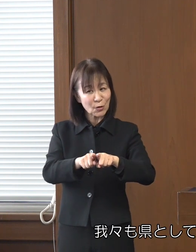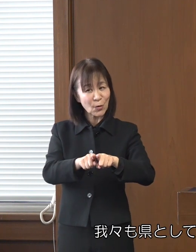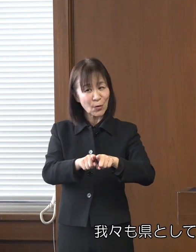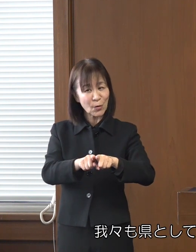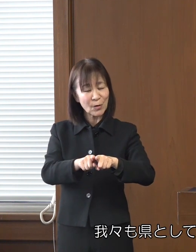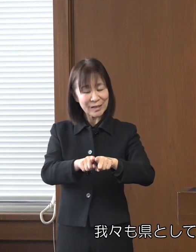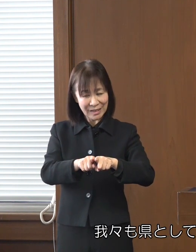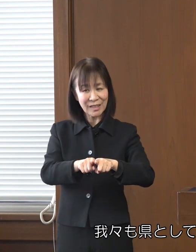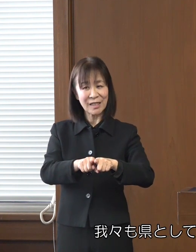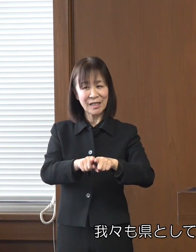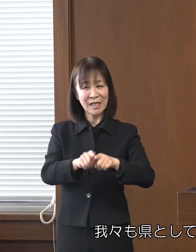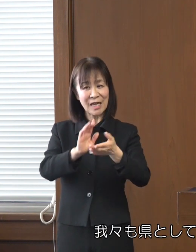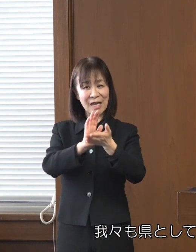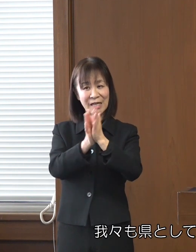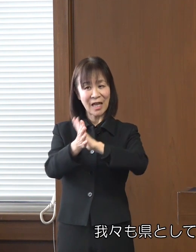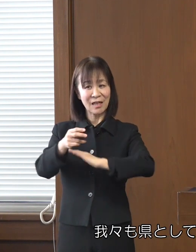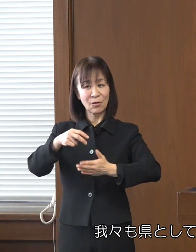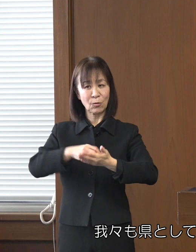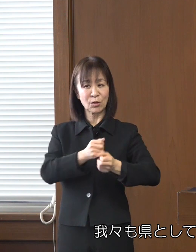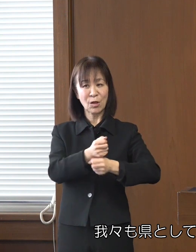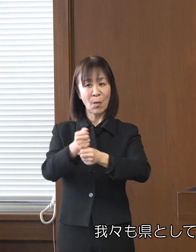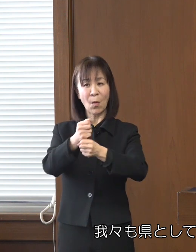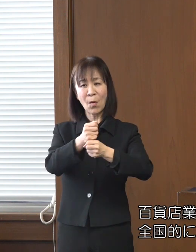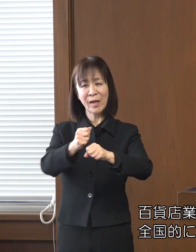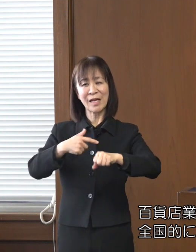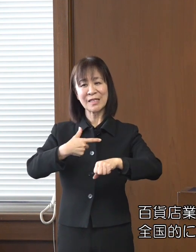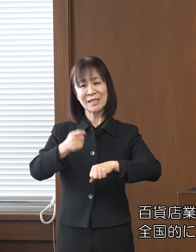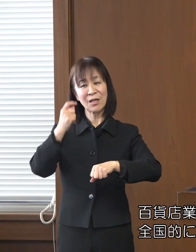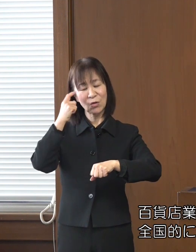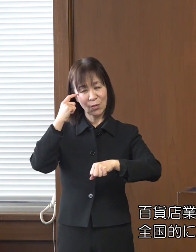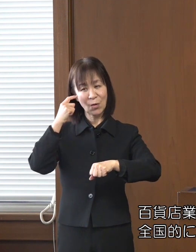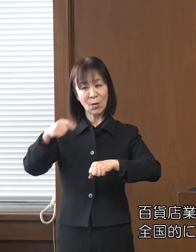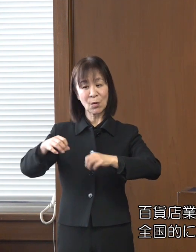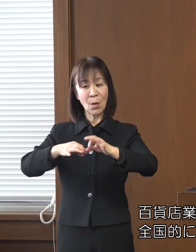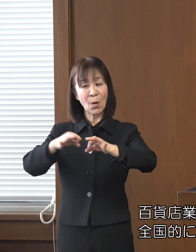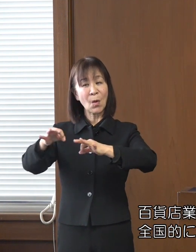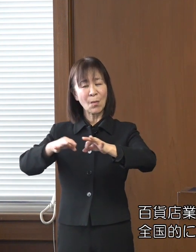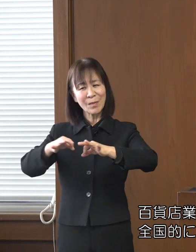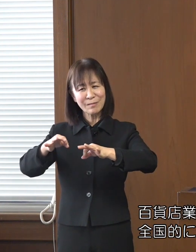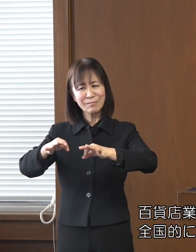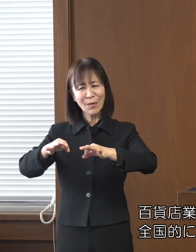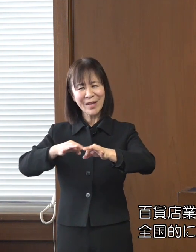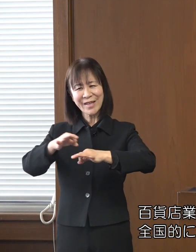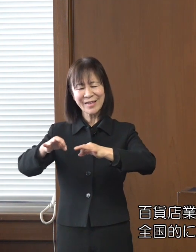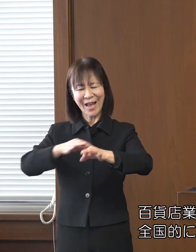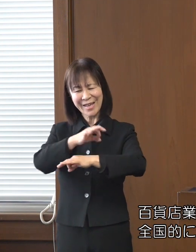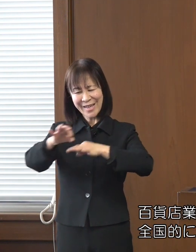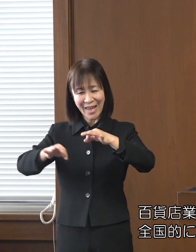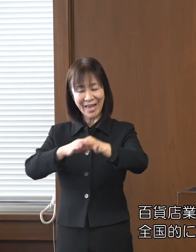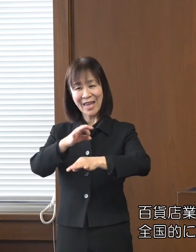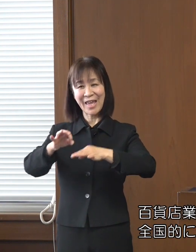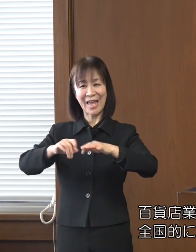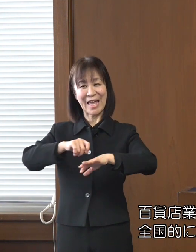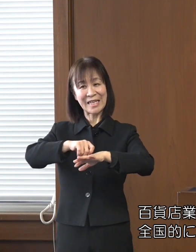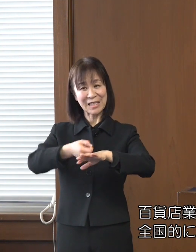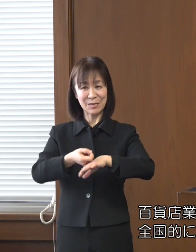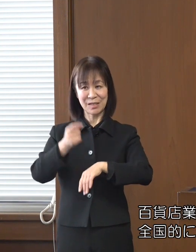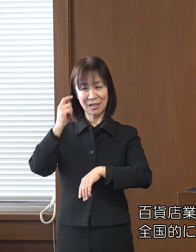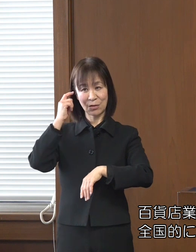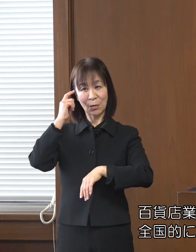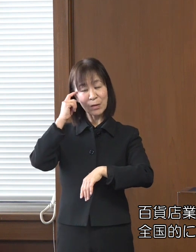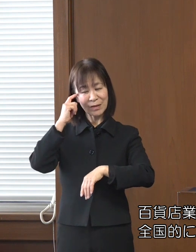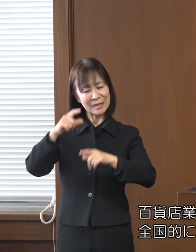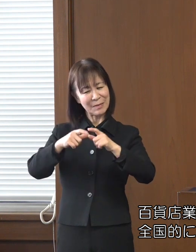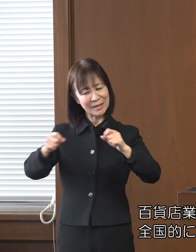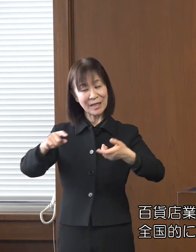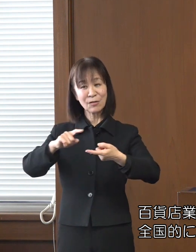くので、いい形で、まあ、この百貨店業なかなか難しいと思いますけど、難しい今局面に全国的にあ